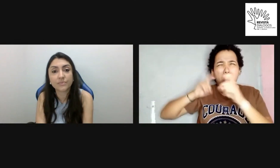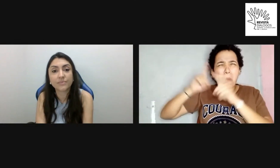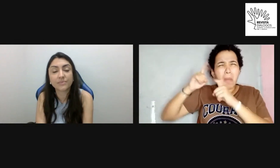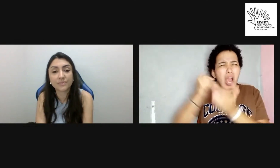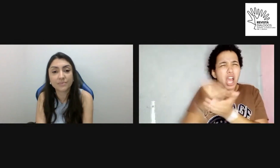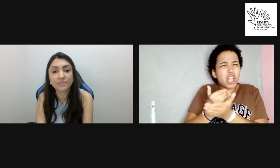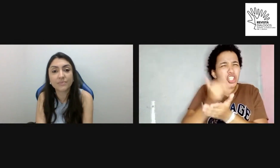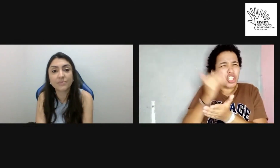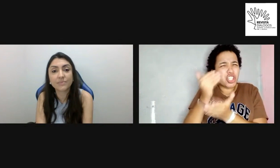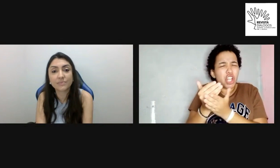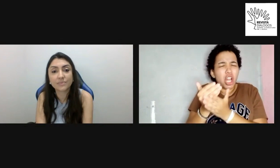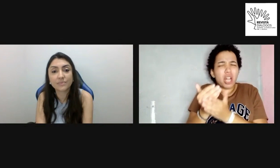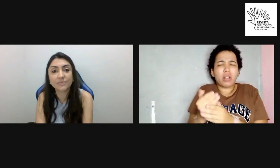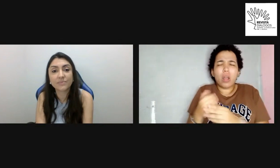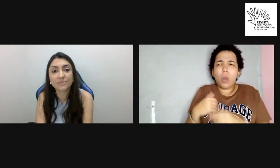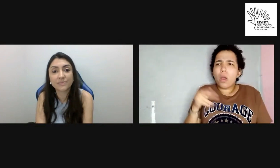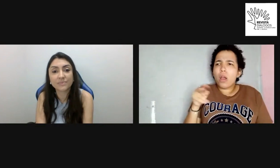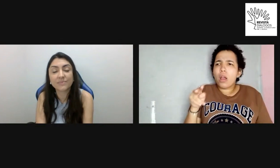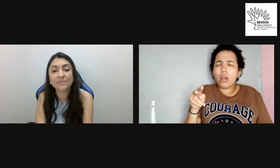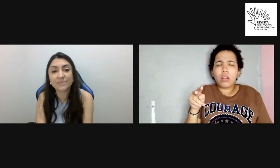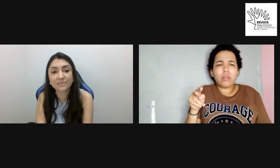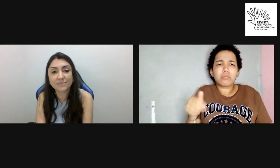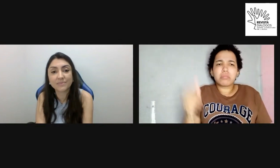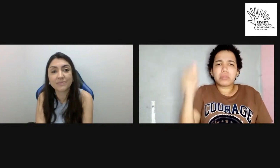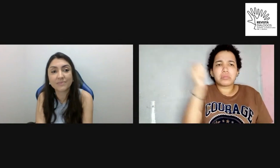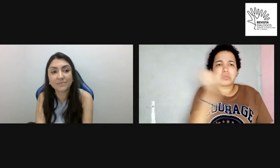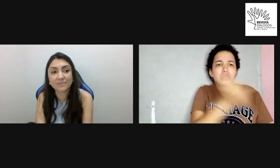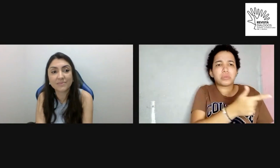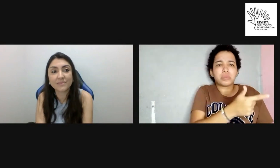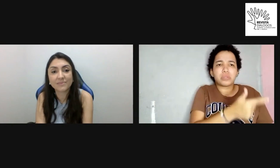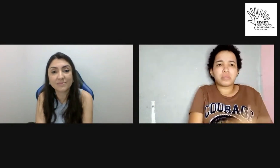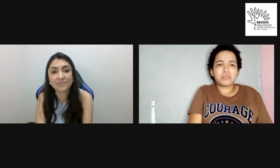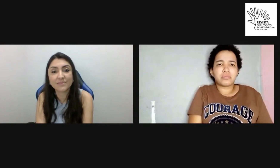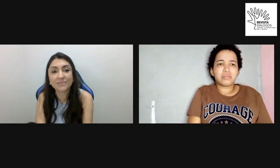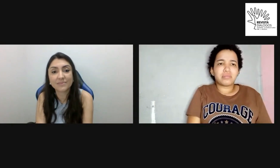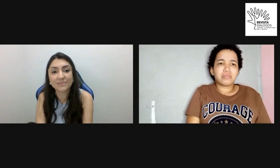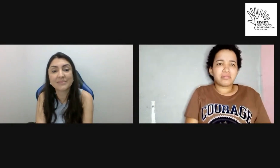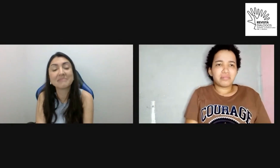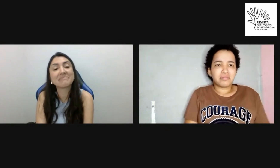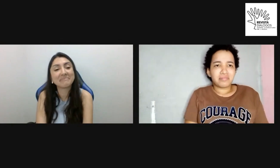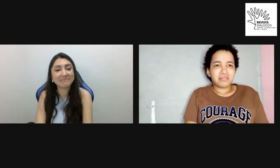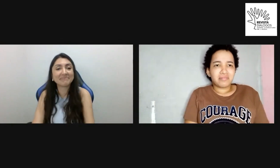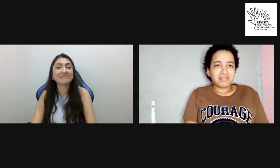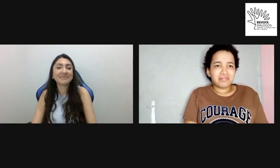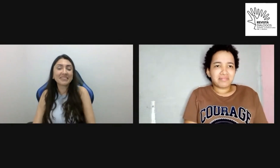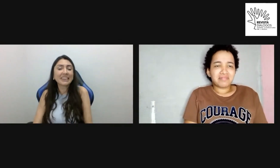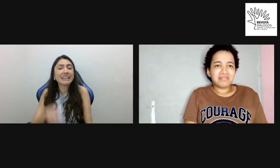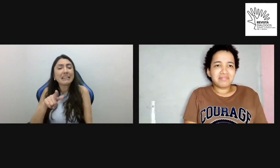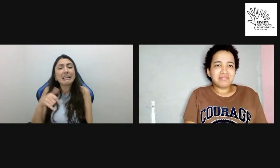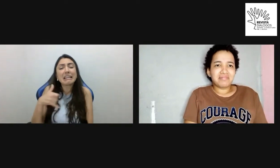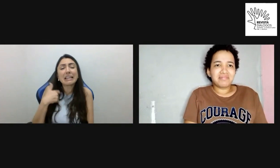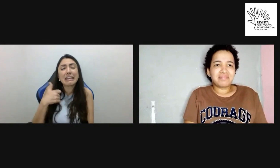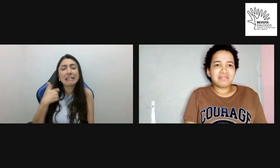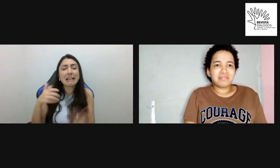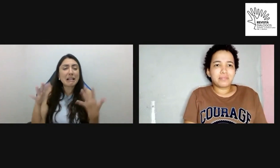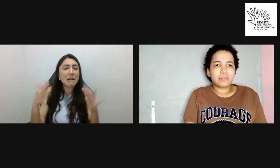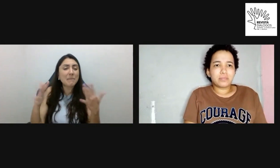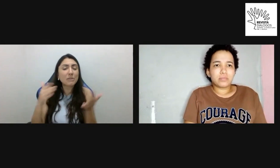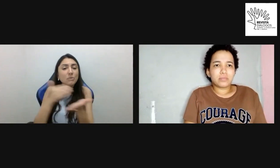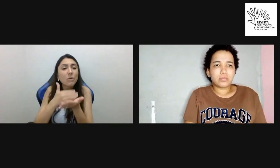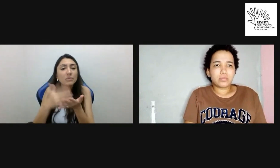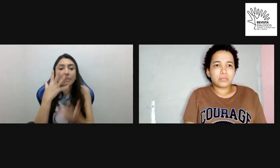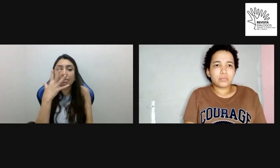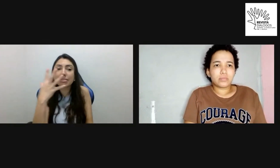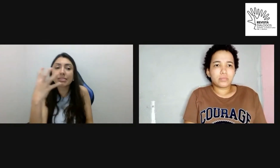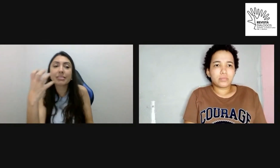com as expressões corporais e seus intensificadores são melhores do que o dos ouvintes. Com que idade